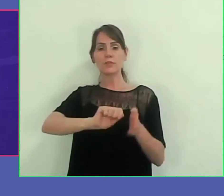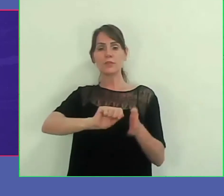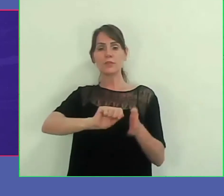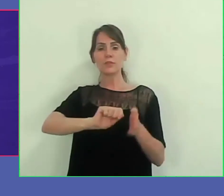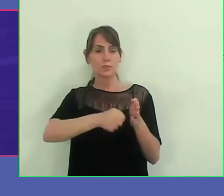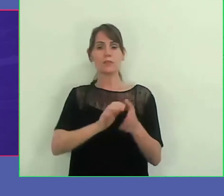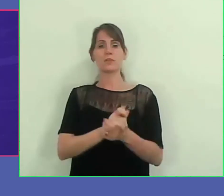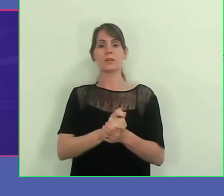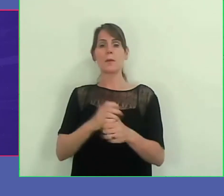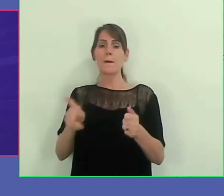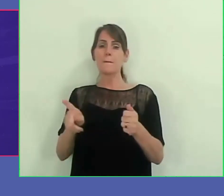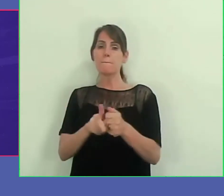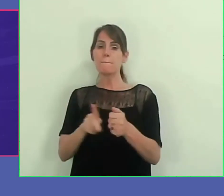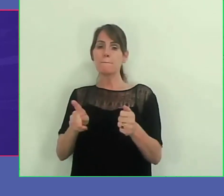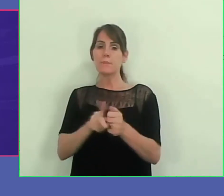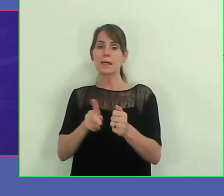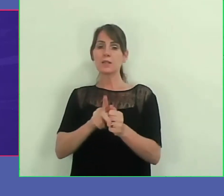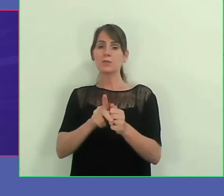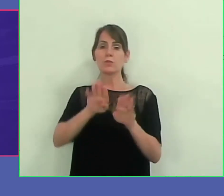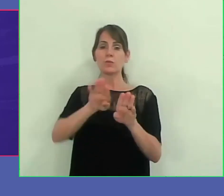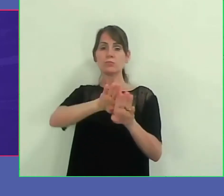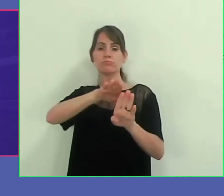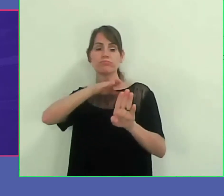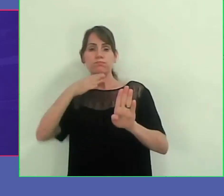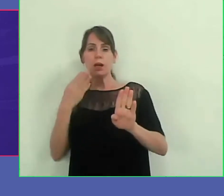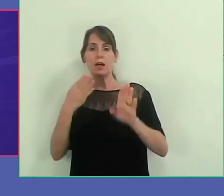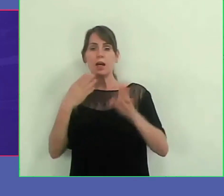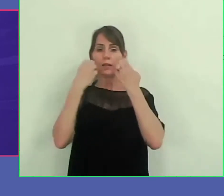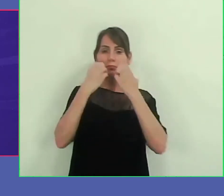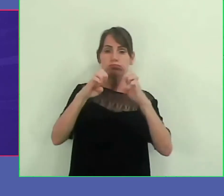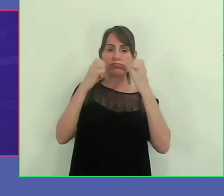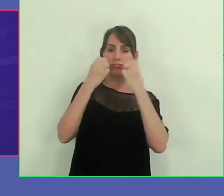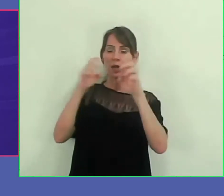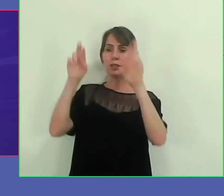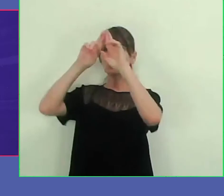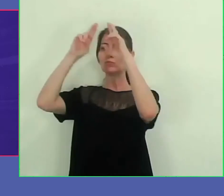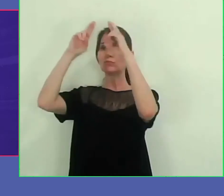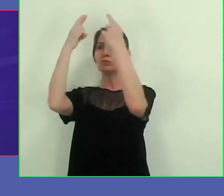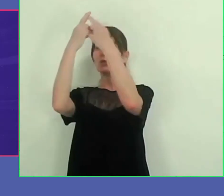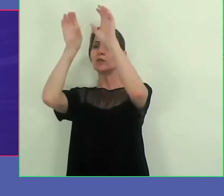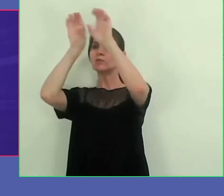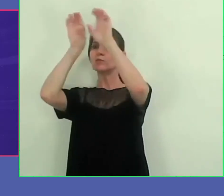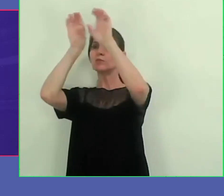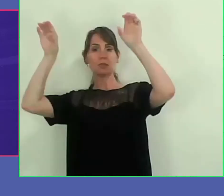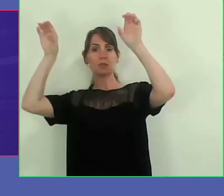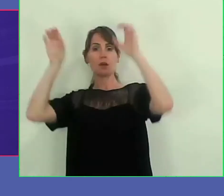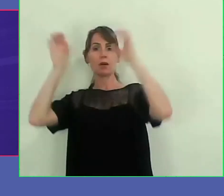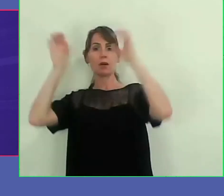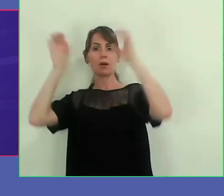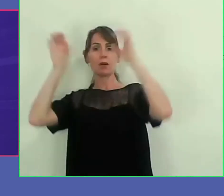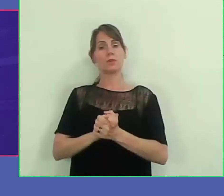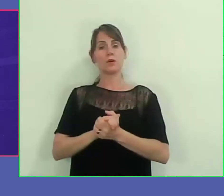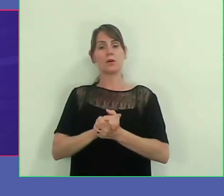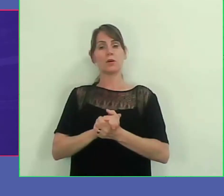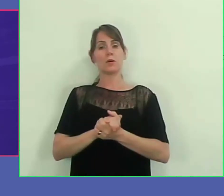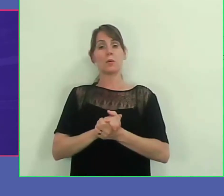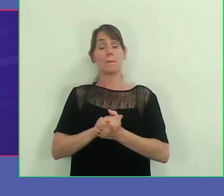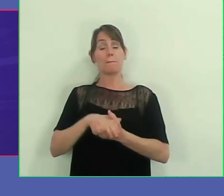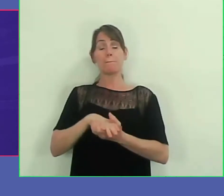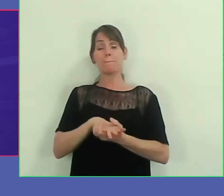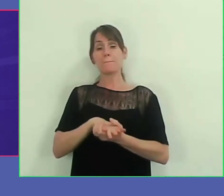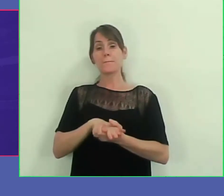também abrir a porta do evangelho do reino dos céus para os gentios na casa do Cornélio. Não é